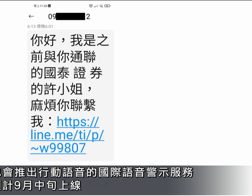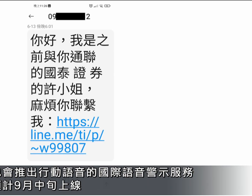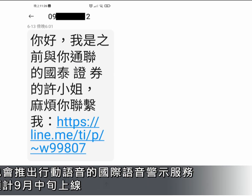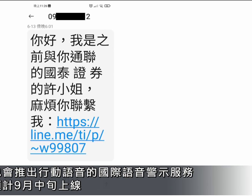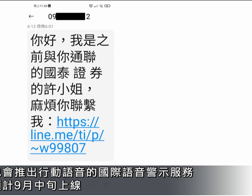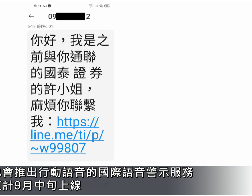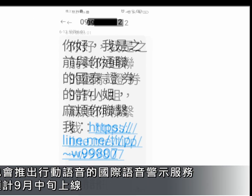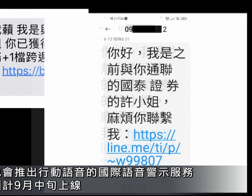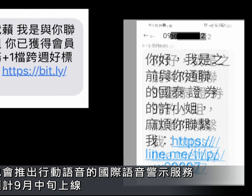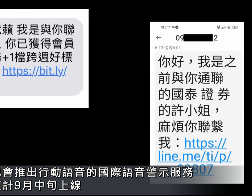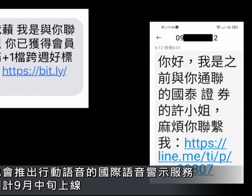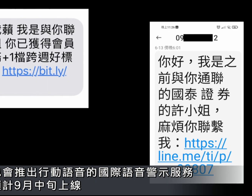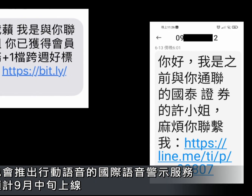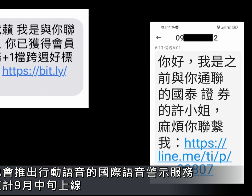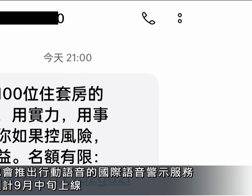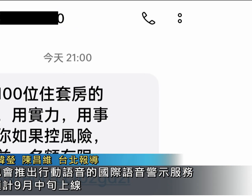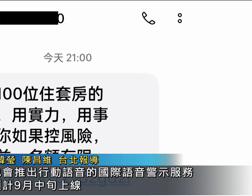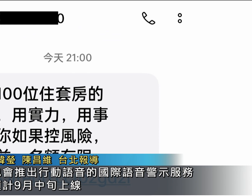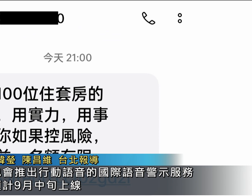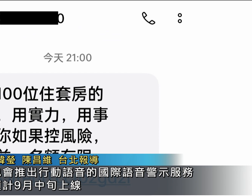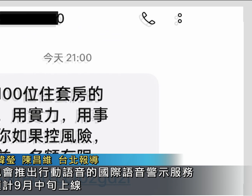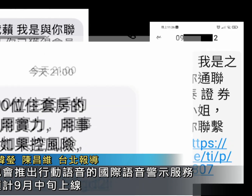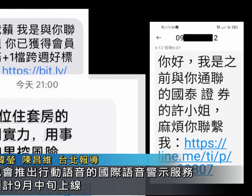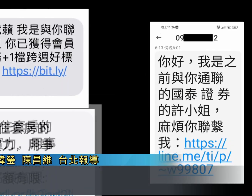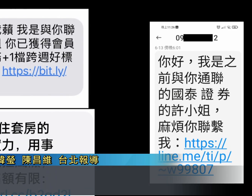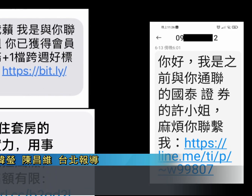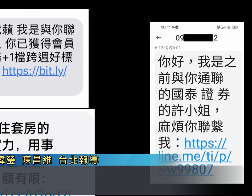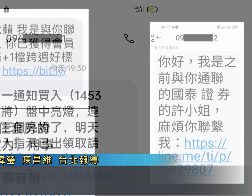计9月中旬会上线。记者韩英、陈昌维台北报道。